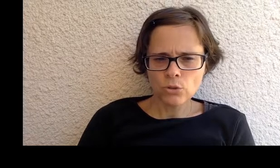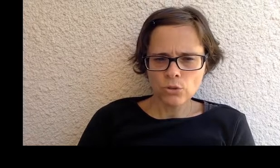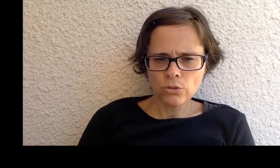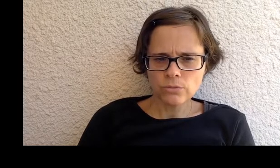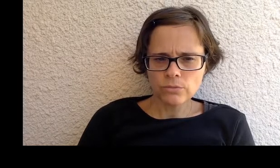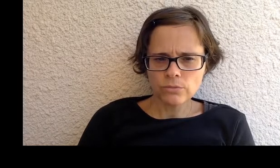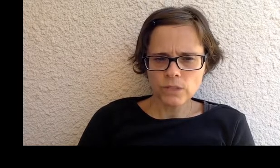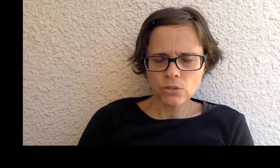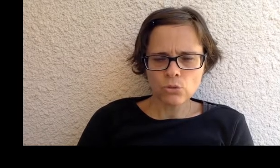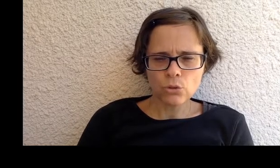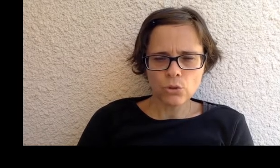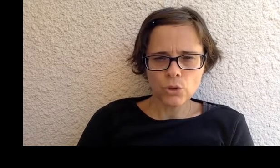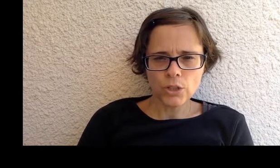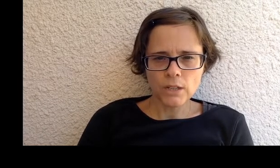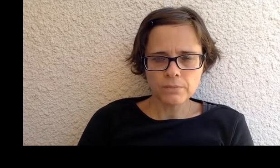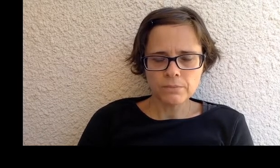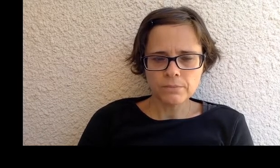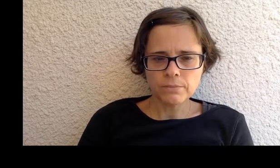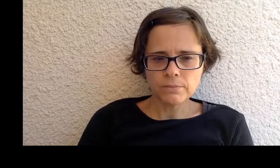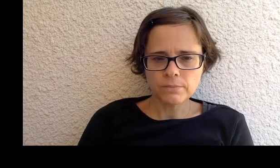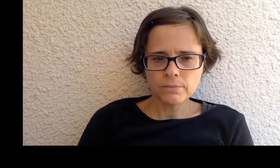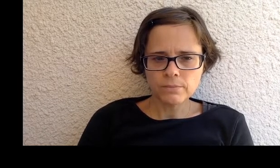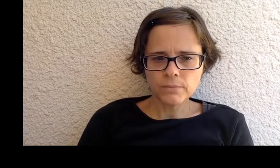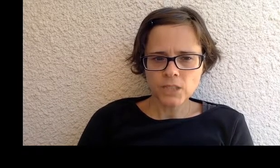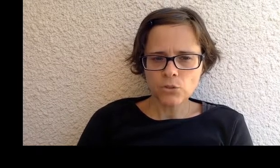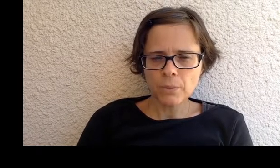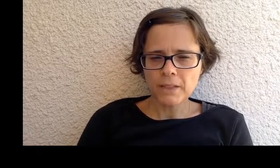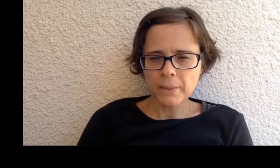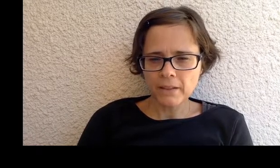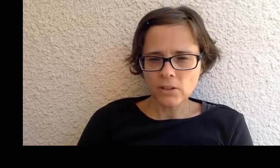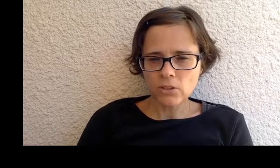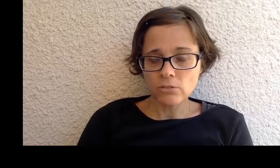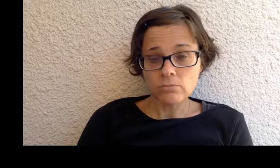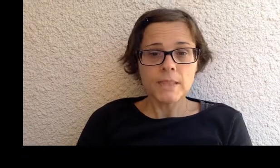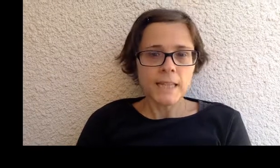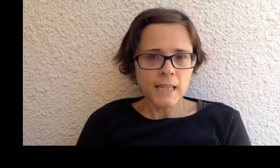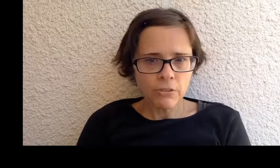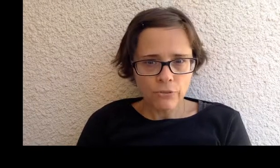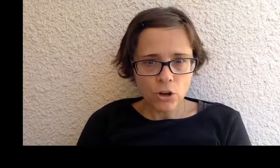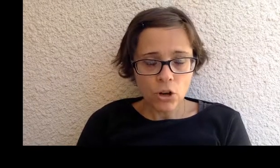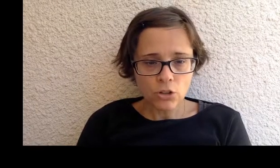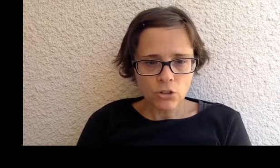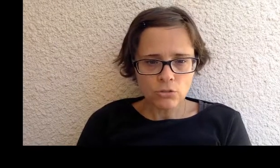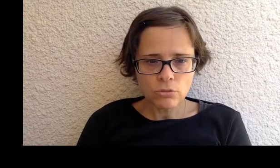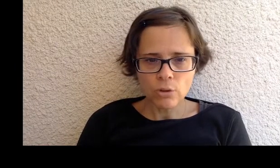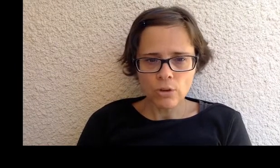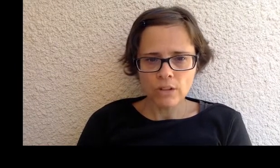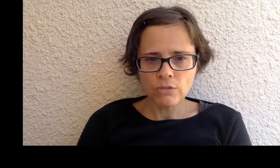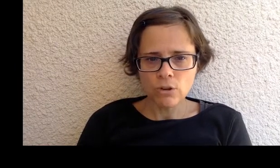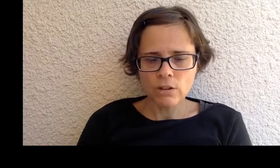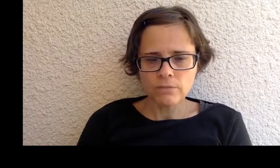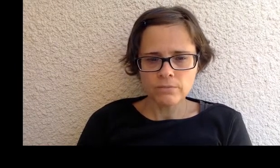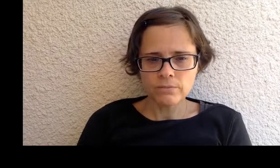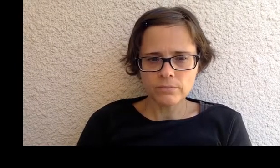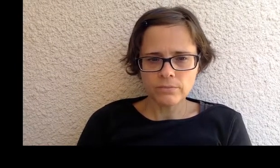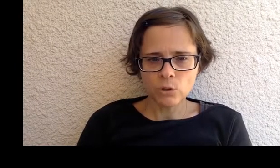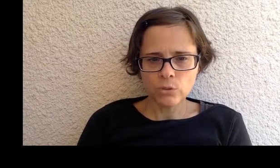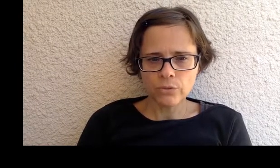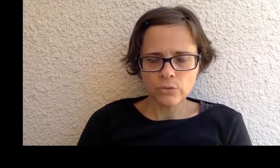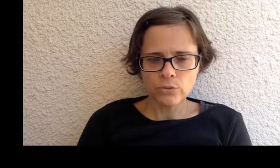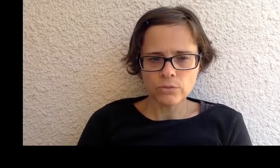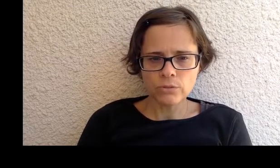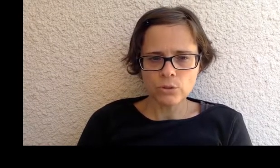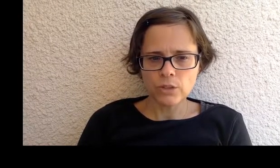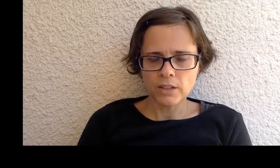Quoi d'autre? Qu'est-ce que tu reconnais? Qui ne sont pas des personnes? Des phoques. On les voit